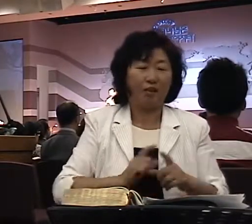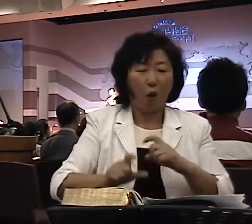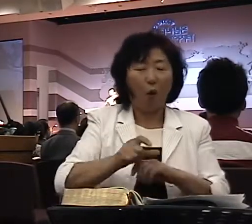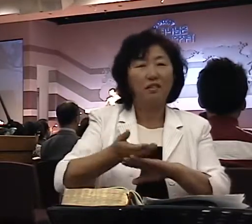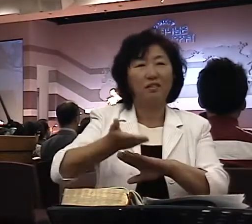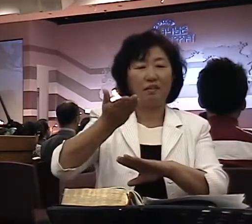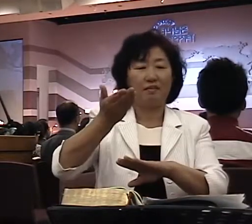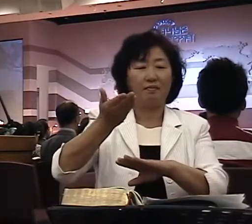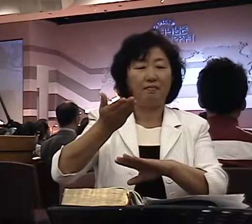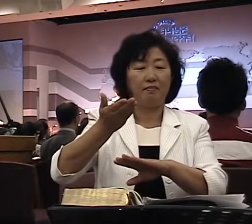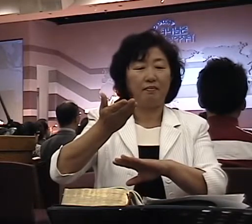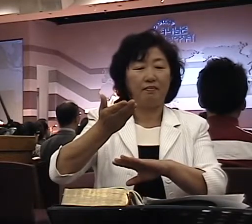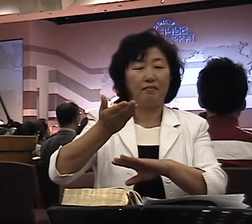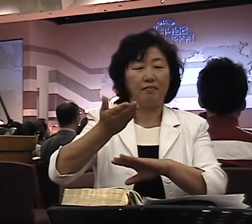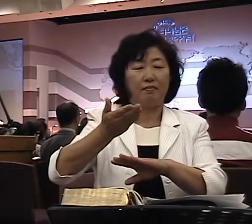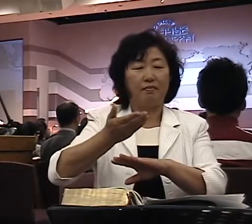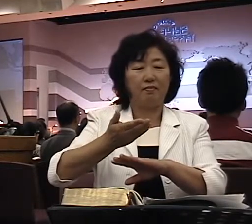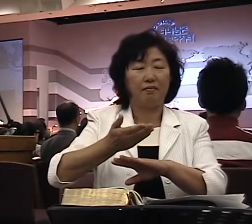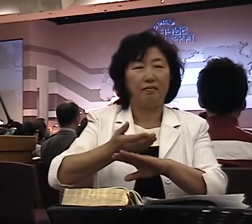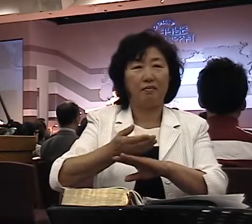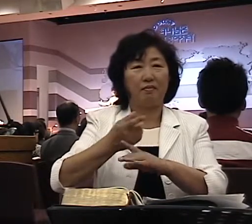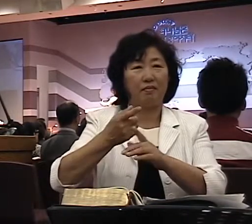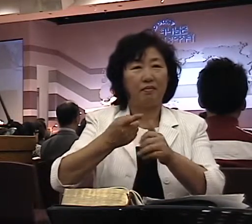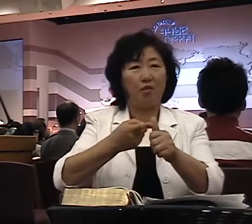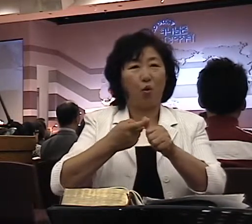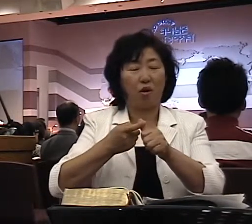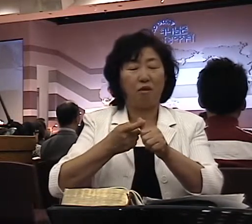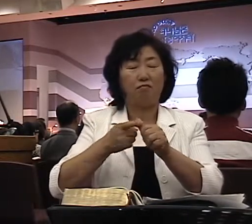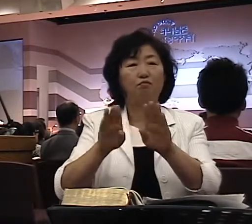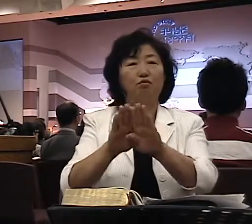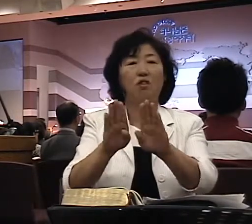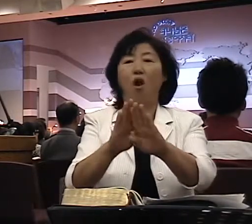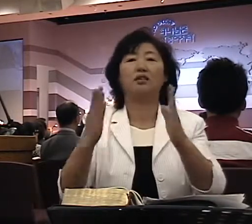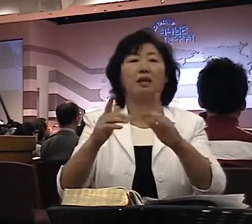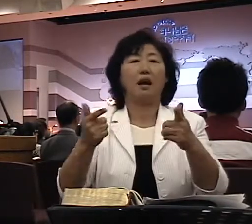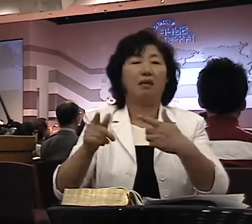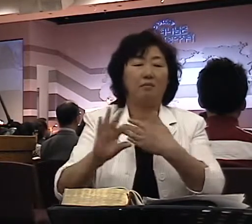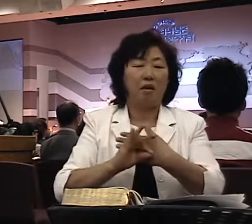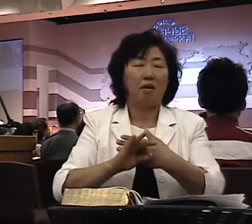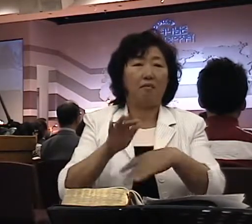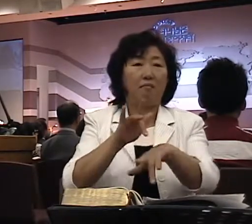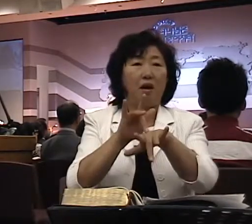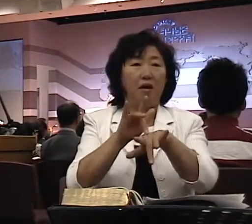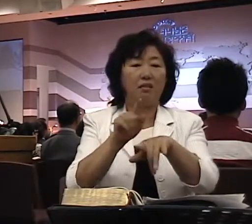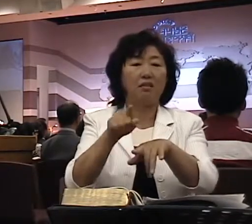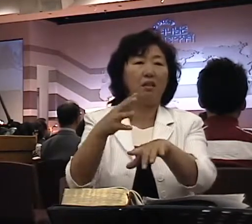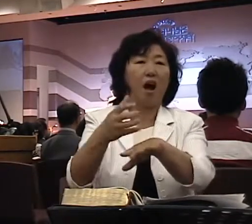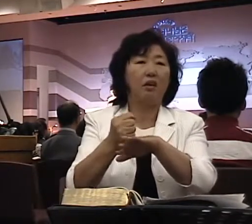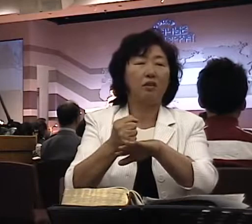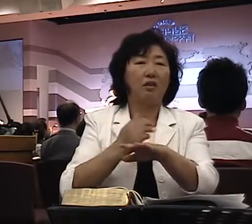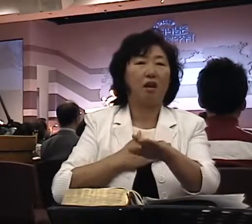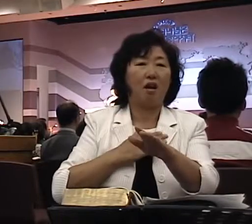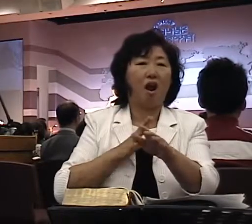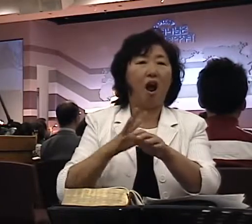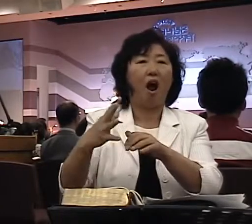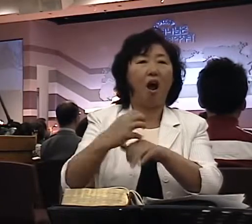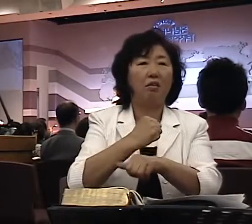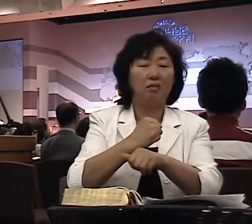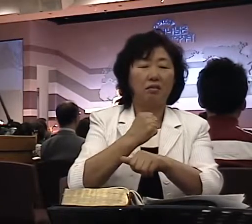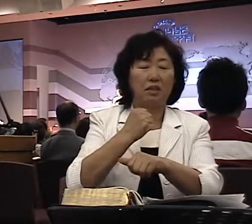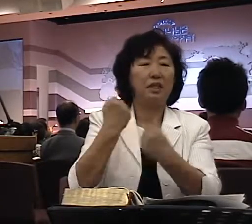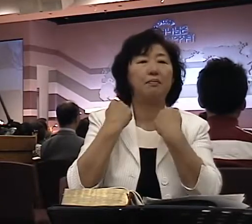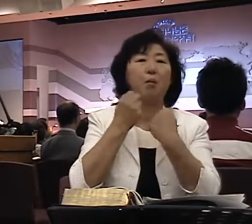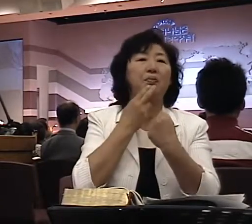이상 그 유혹의 문을 열지 아니하면 더 이상 마귀가 그것을 가지고 나를 어택할 수 있는 힘이 없는